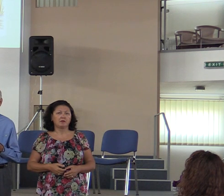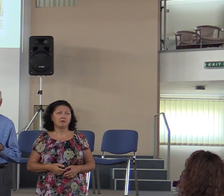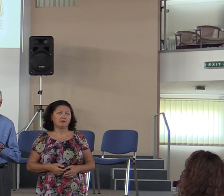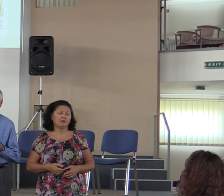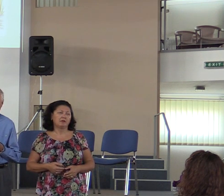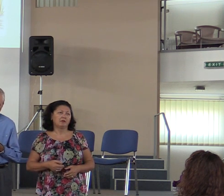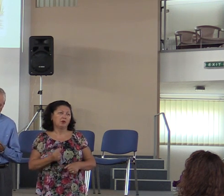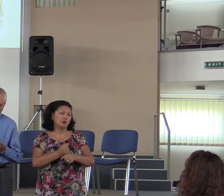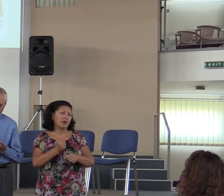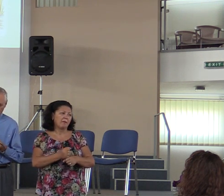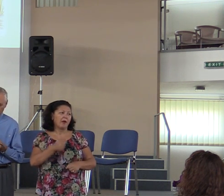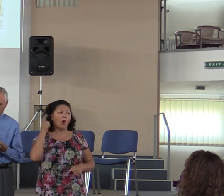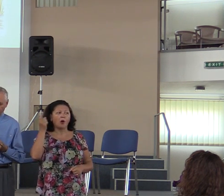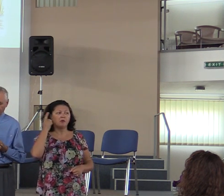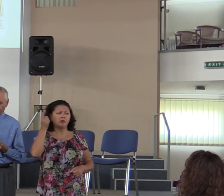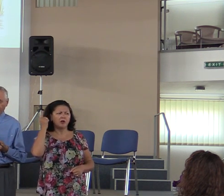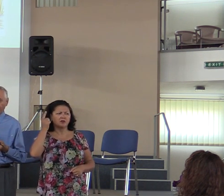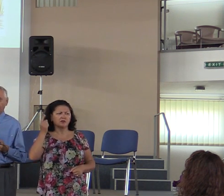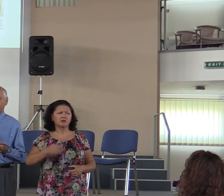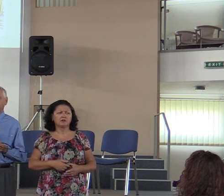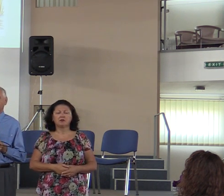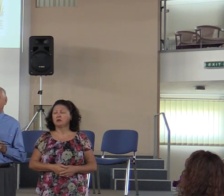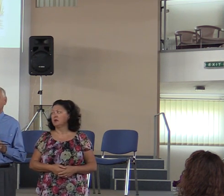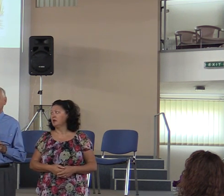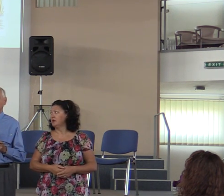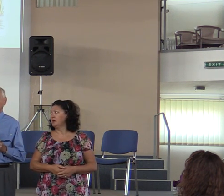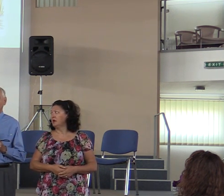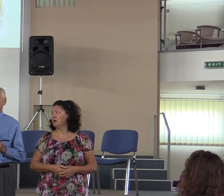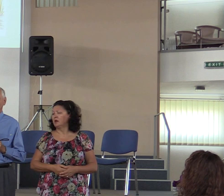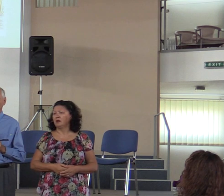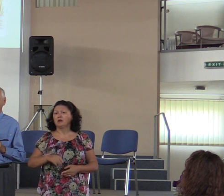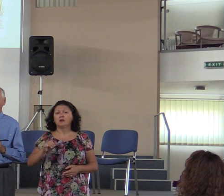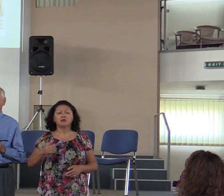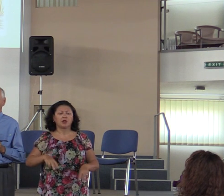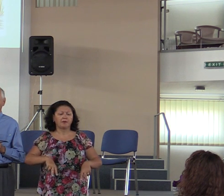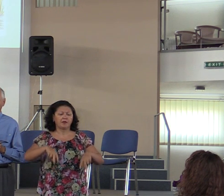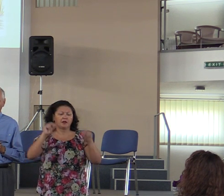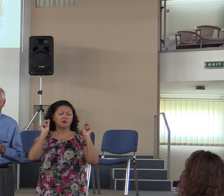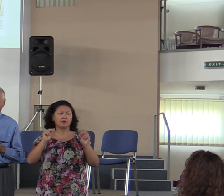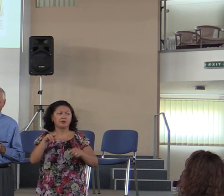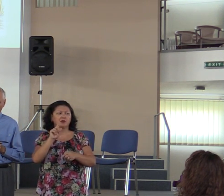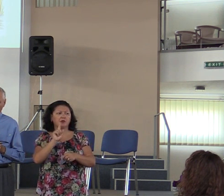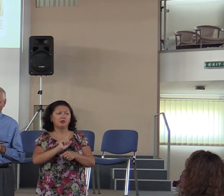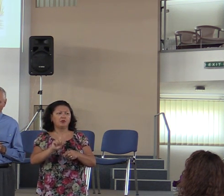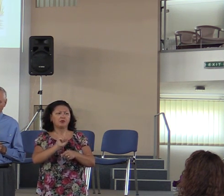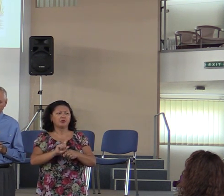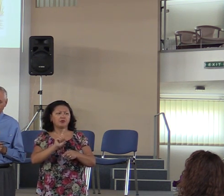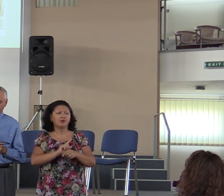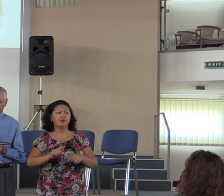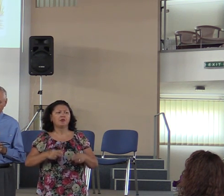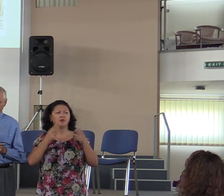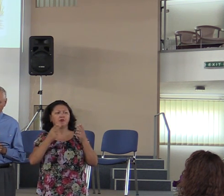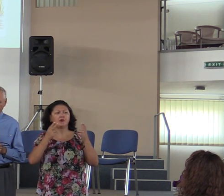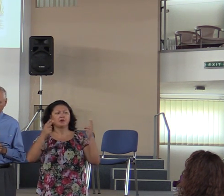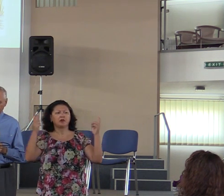ambulanță. And I discovered something very important. Și am descoperit un lucru foarte important. When